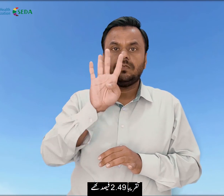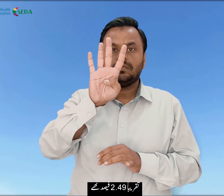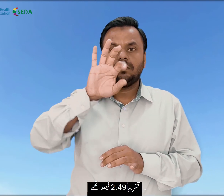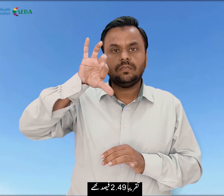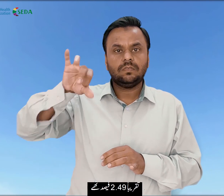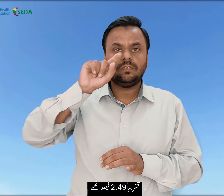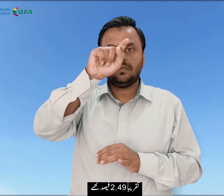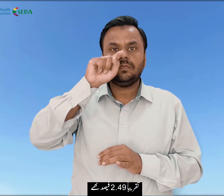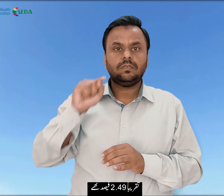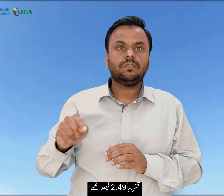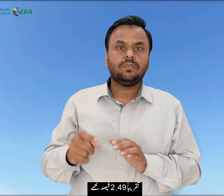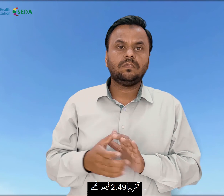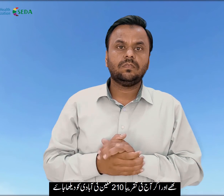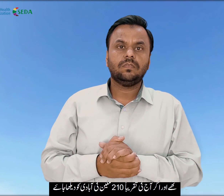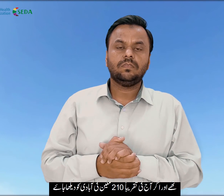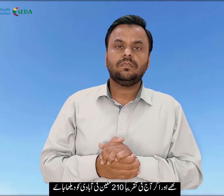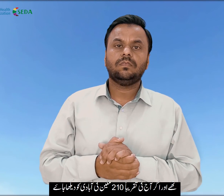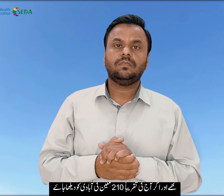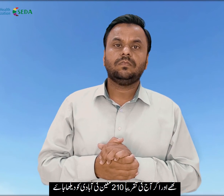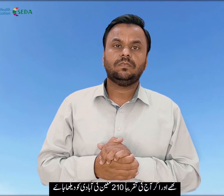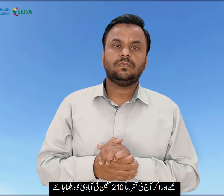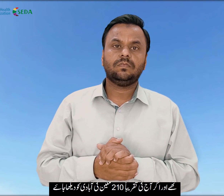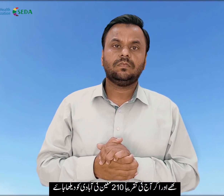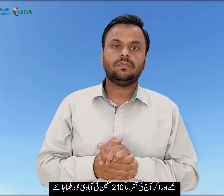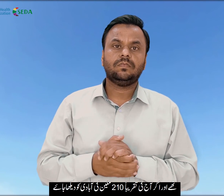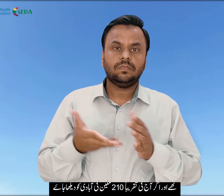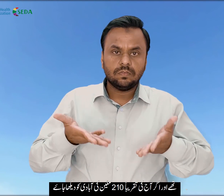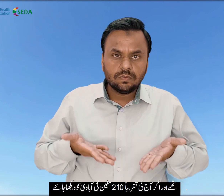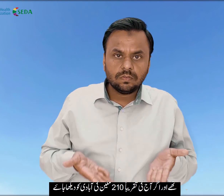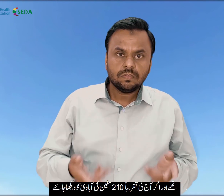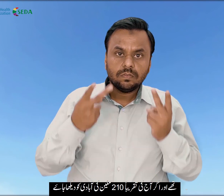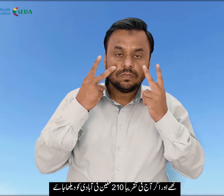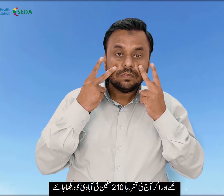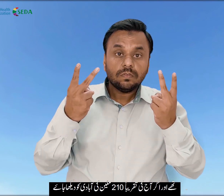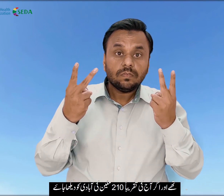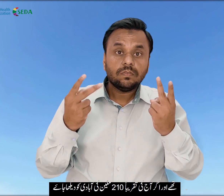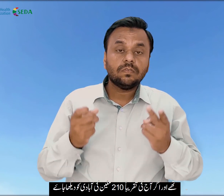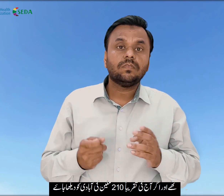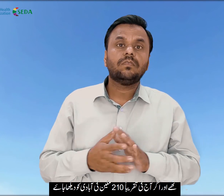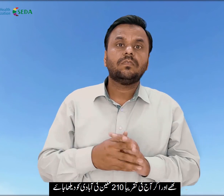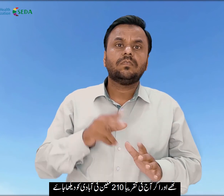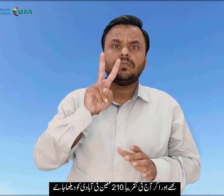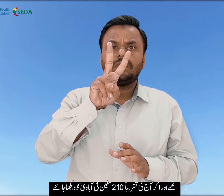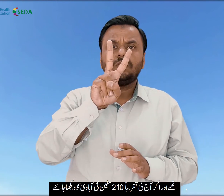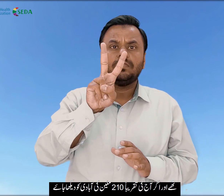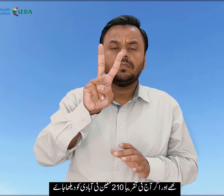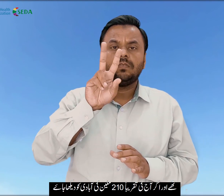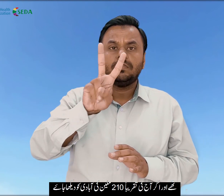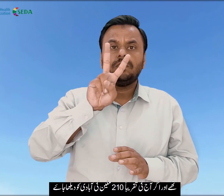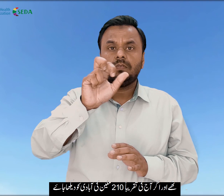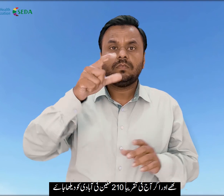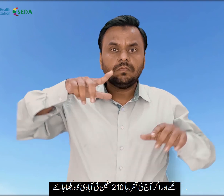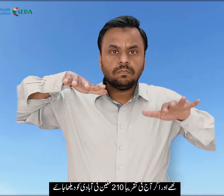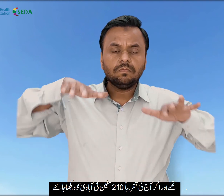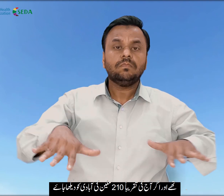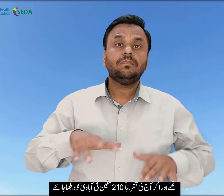2.49% تھے، اور اگر آج کی تقریباً 210 ملین کی آبادی کو دیکھا جائے